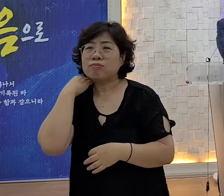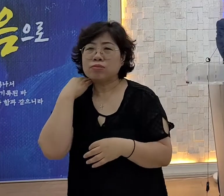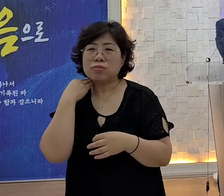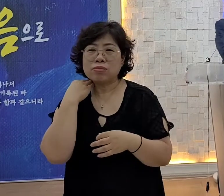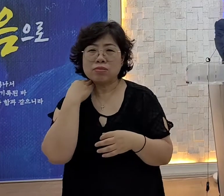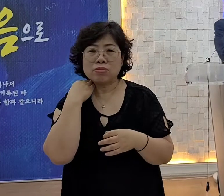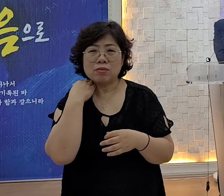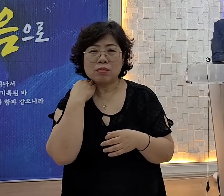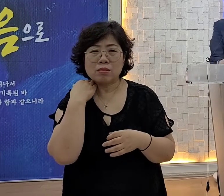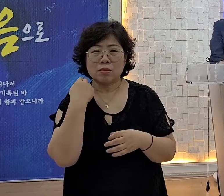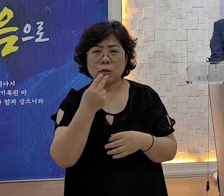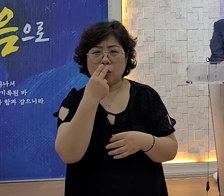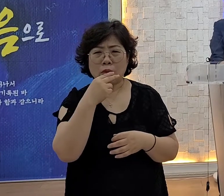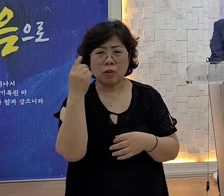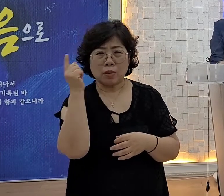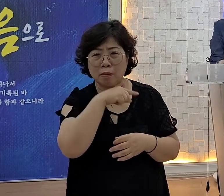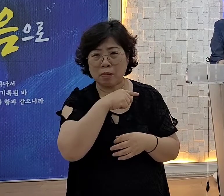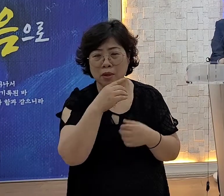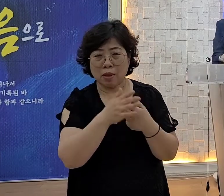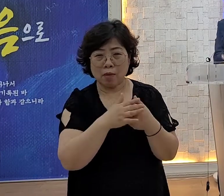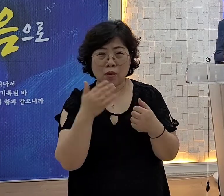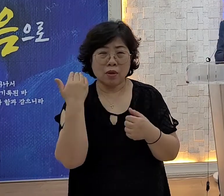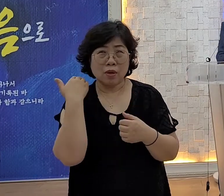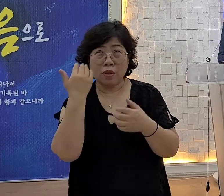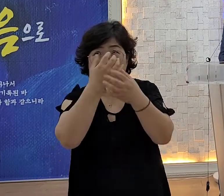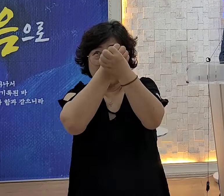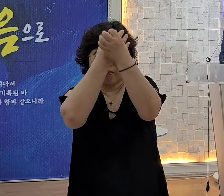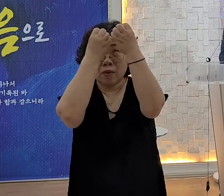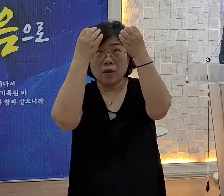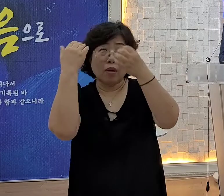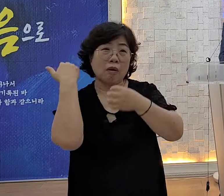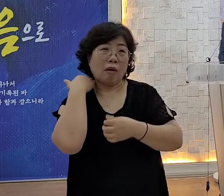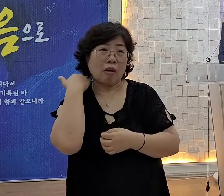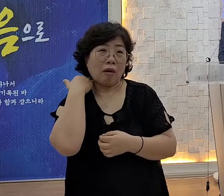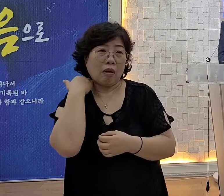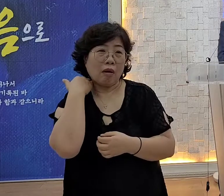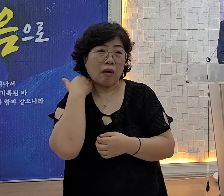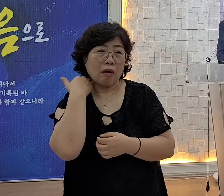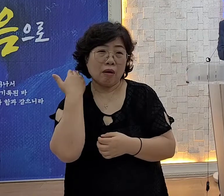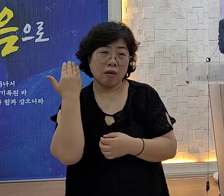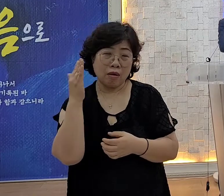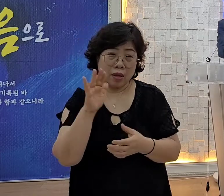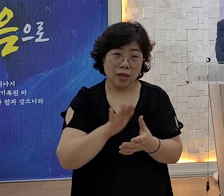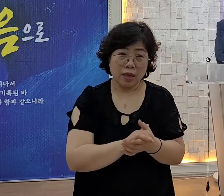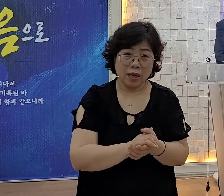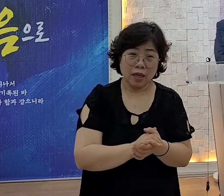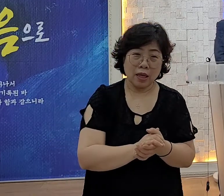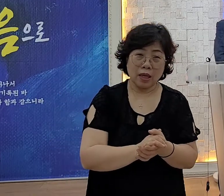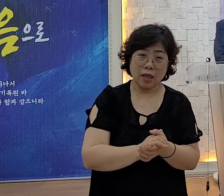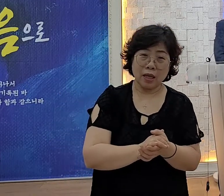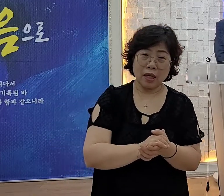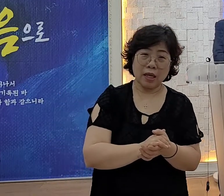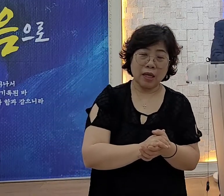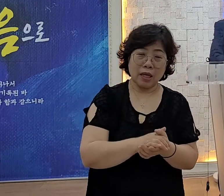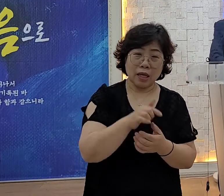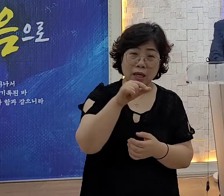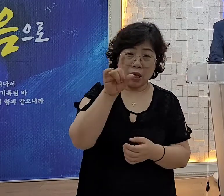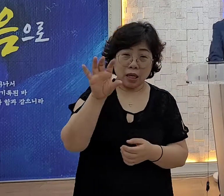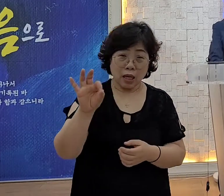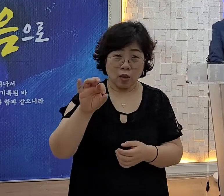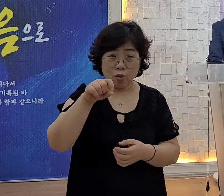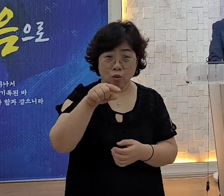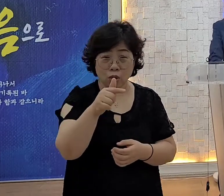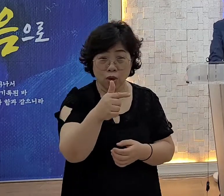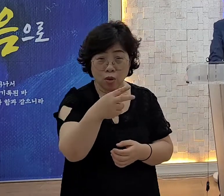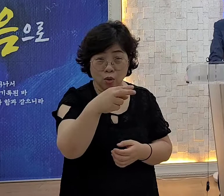이게 공기가 너무 안 좋아서 정말 별이 잘 안 보여요. 그런데 여러분 저 강원도나 저